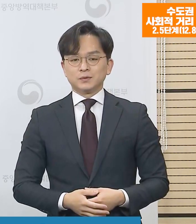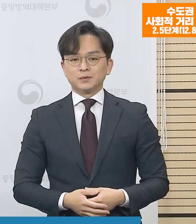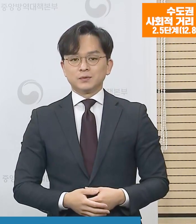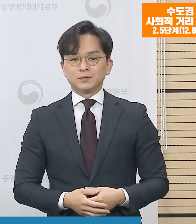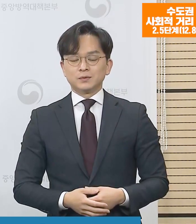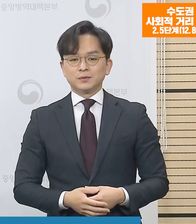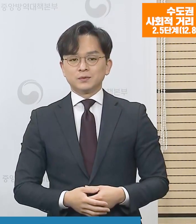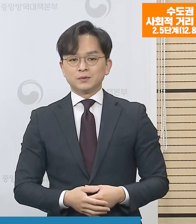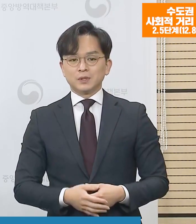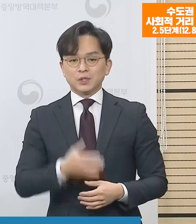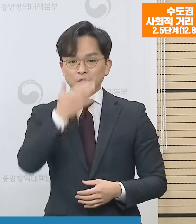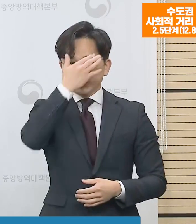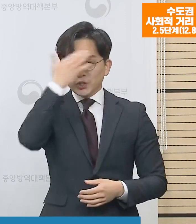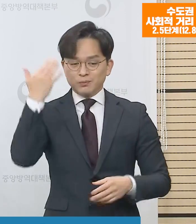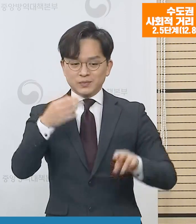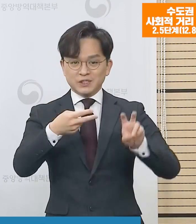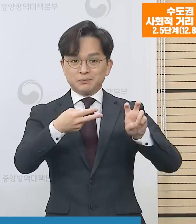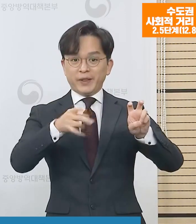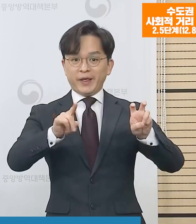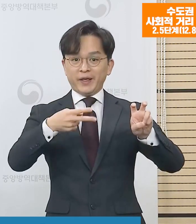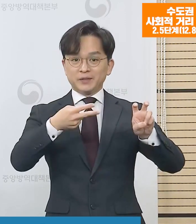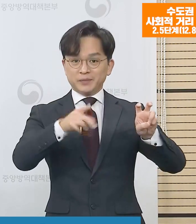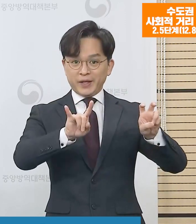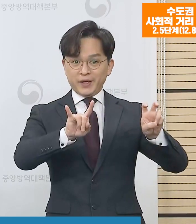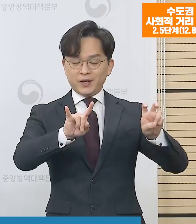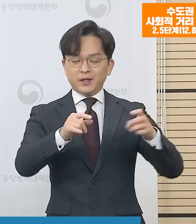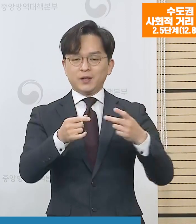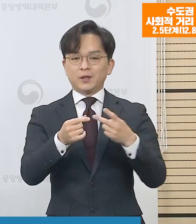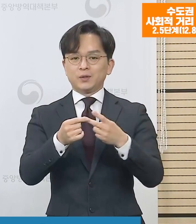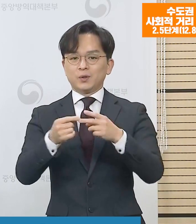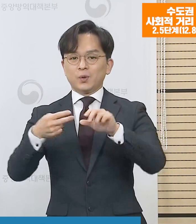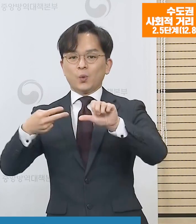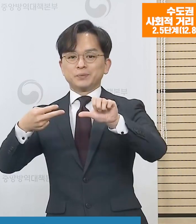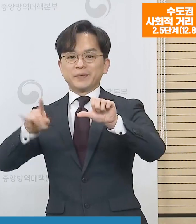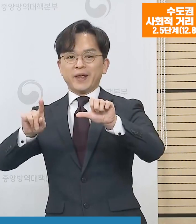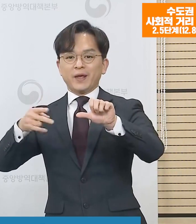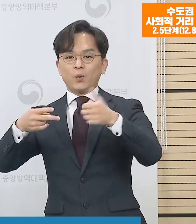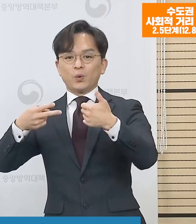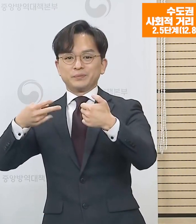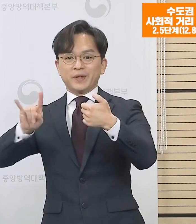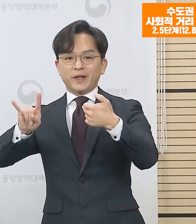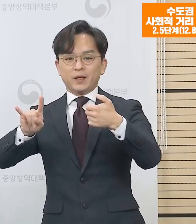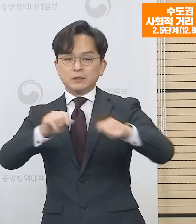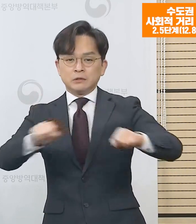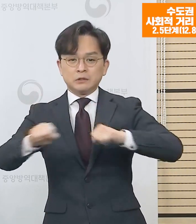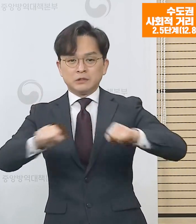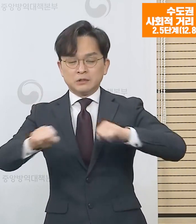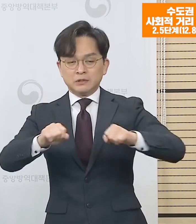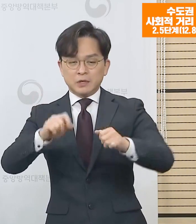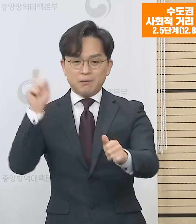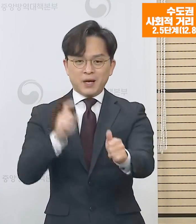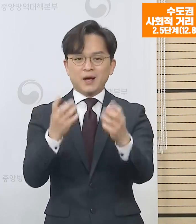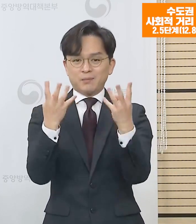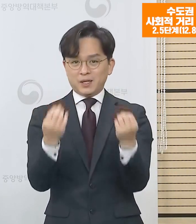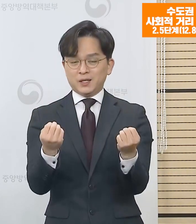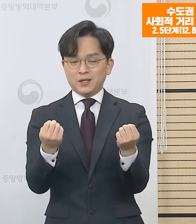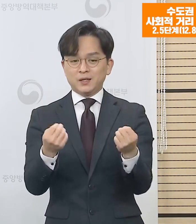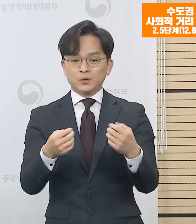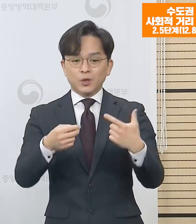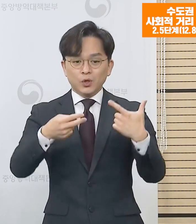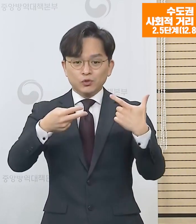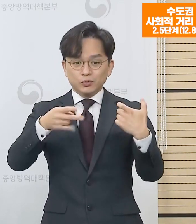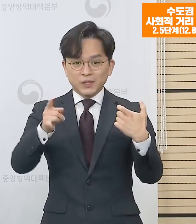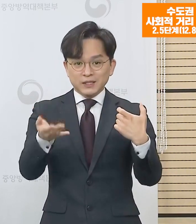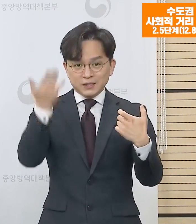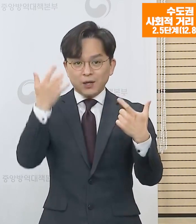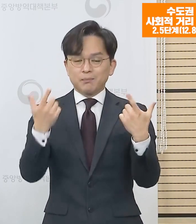가장 왕성한 20대에서 50대 연령층이 전체의 62.5%였고 60세 이상의 고위험군